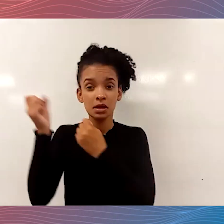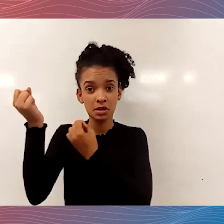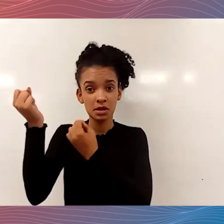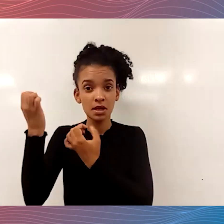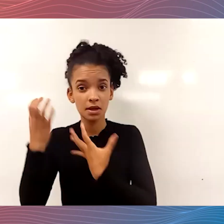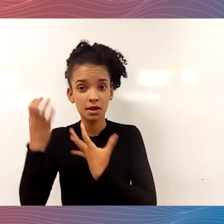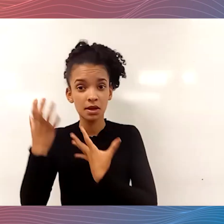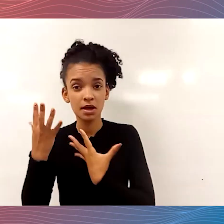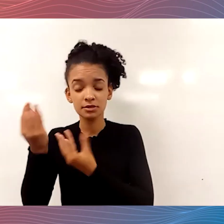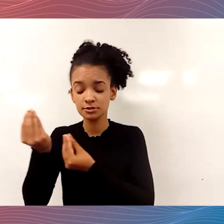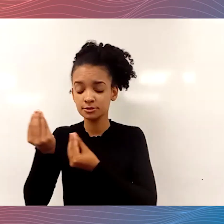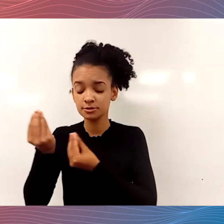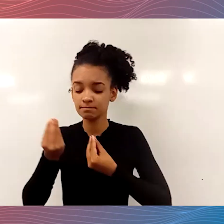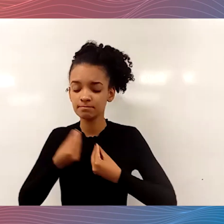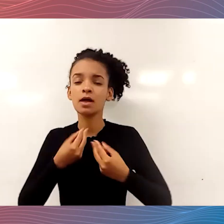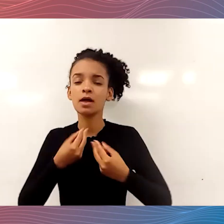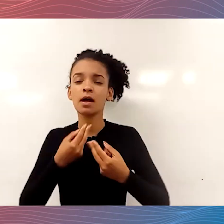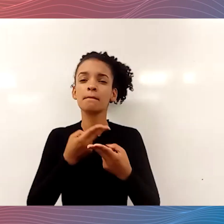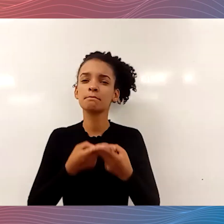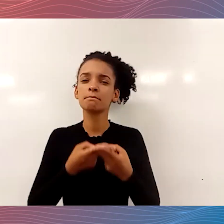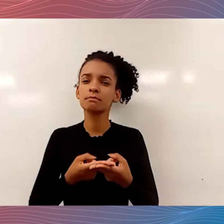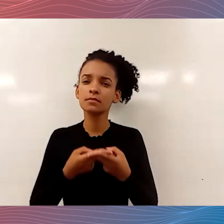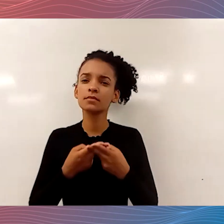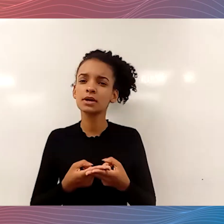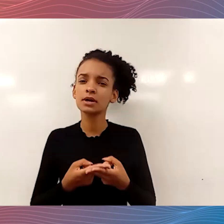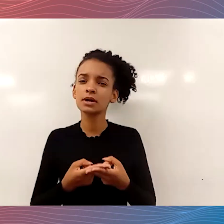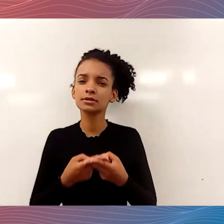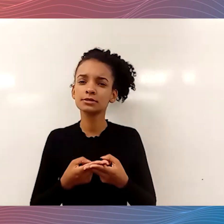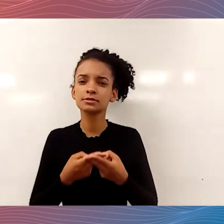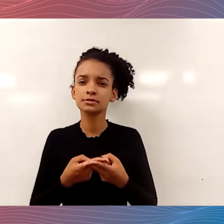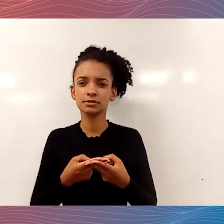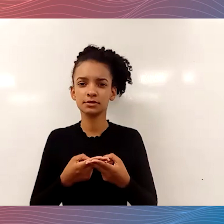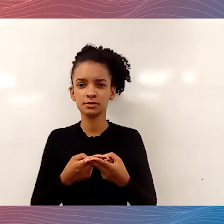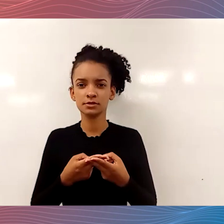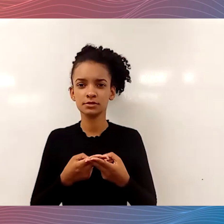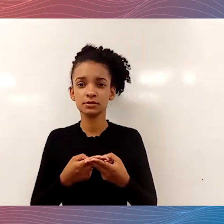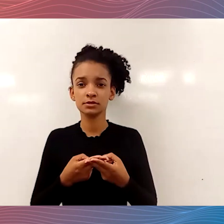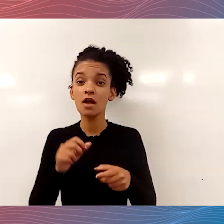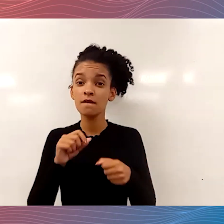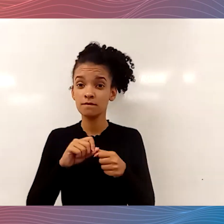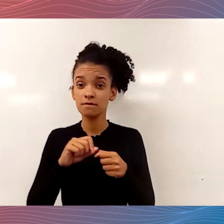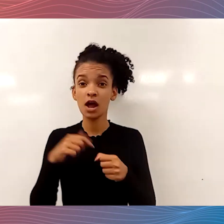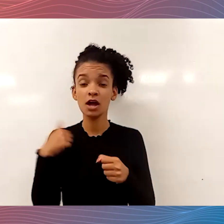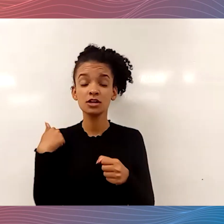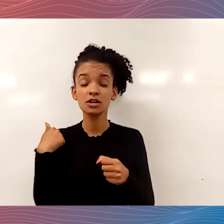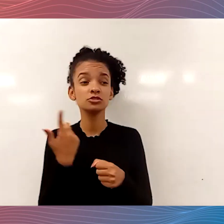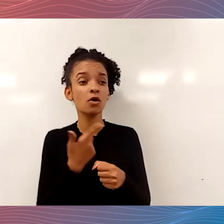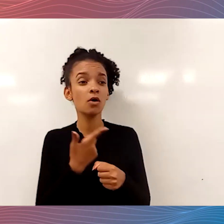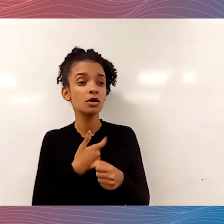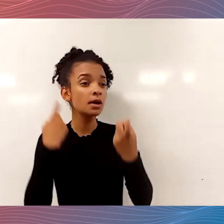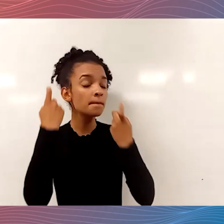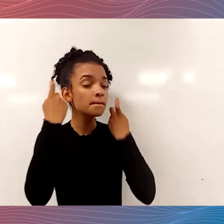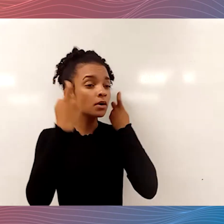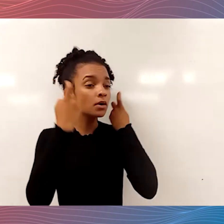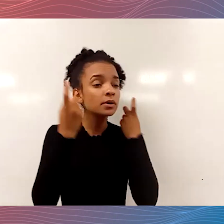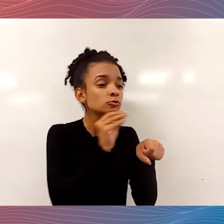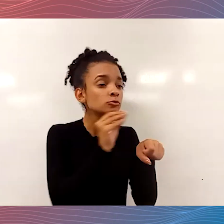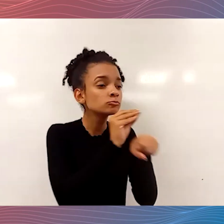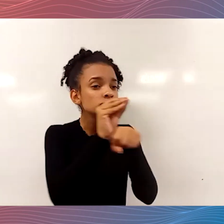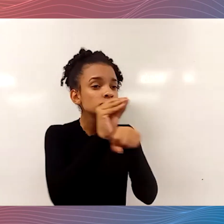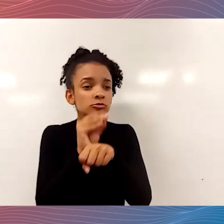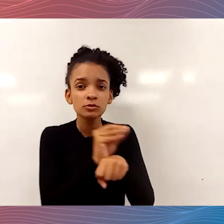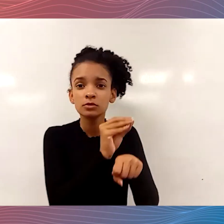longanimidade, né? Essa graça faz com que a gente se preocupe uns com os outros, suportando-vos uns